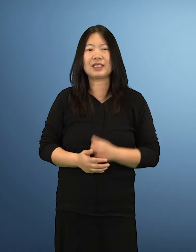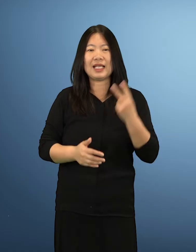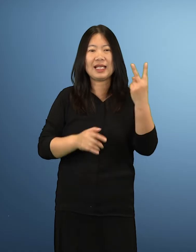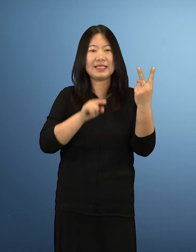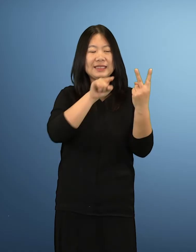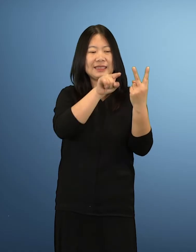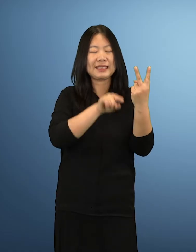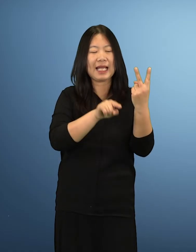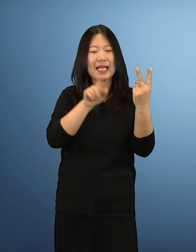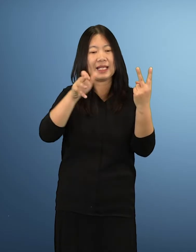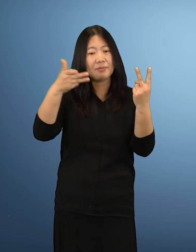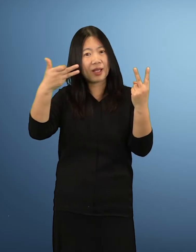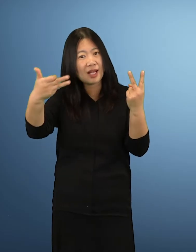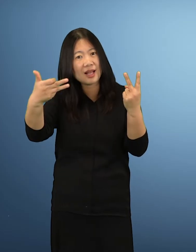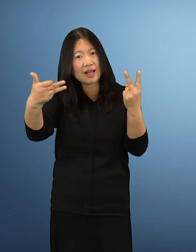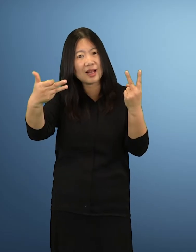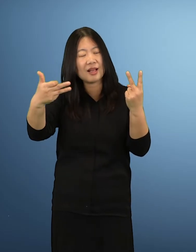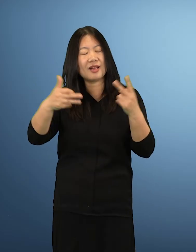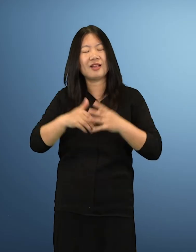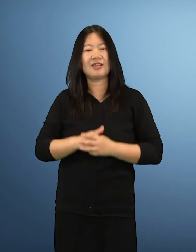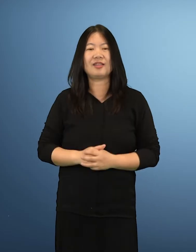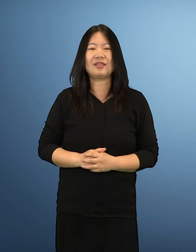2장 18절서부터는